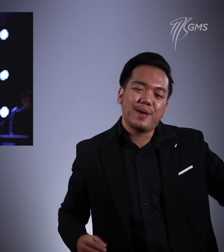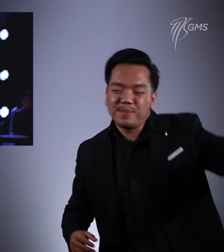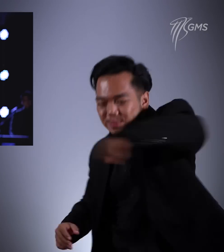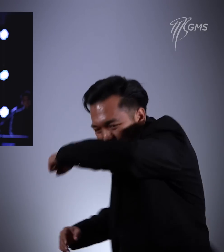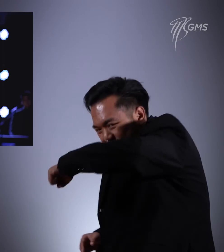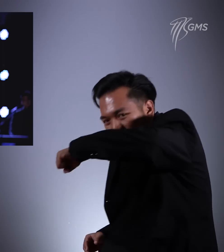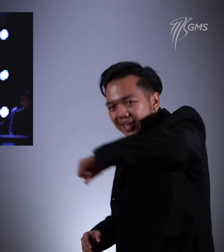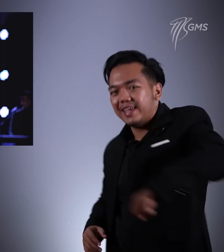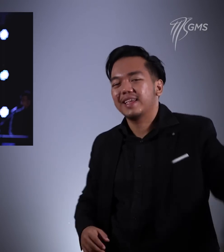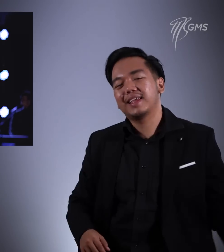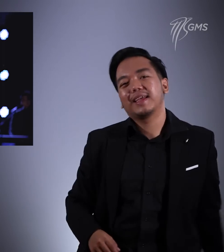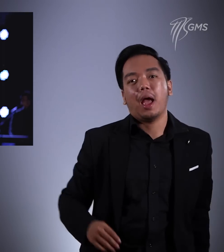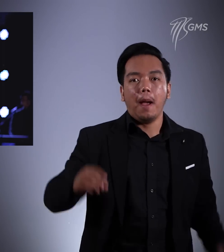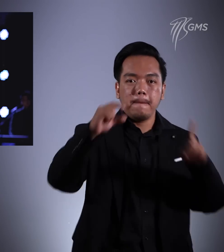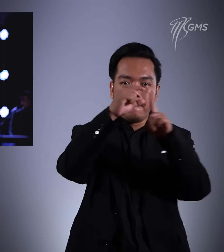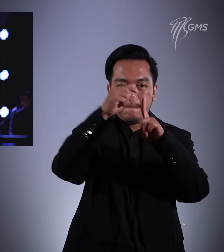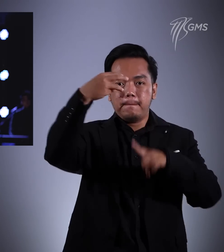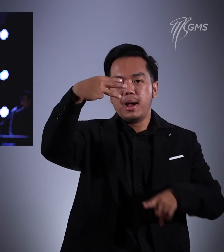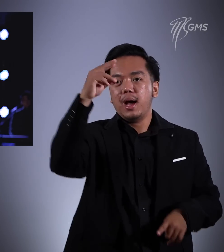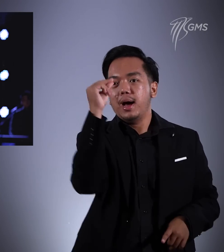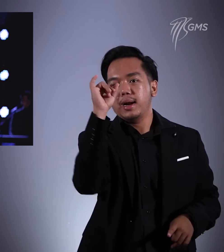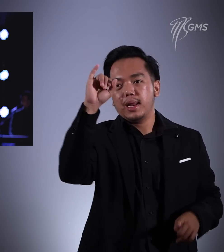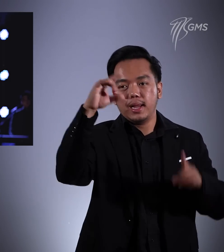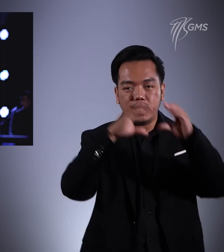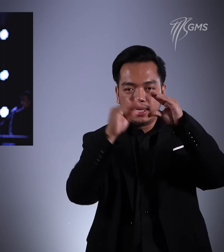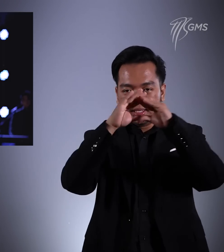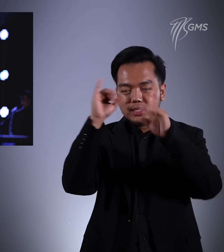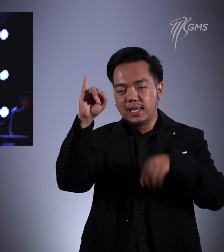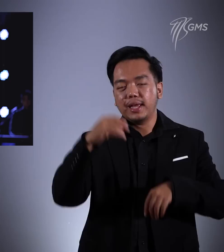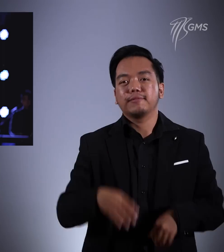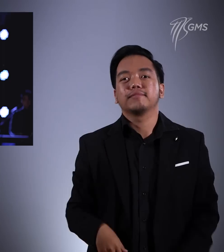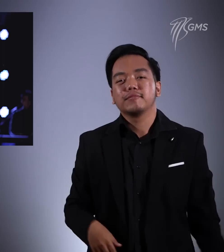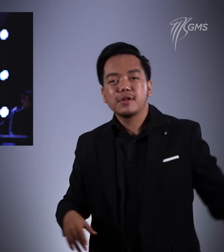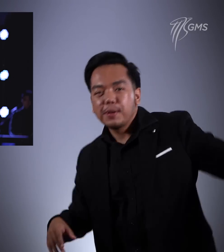contohnya perisainya, Captain America itu kan keren. Ada yang lebih keren dari itu namanya perisai iman.